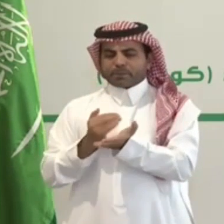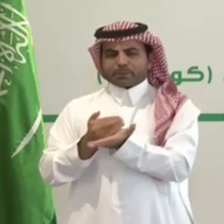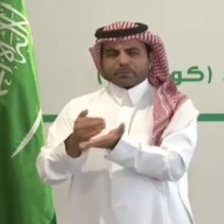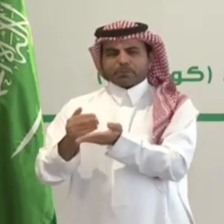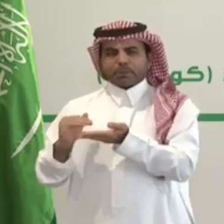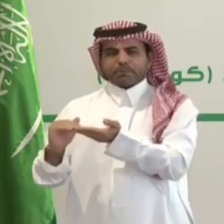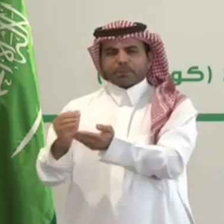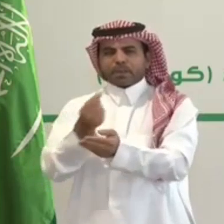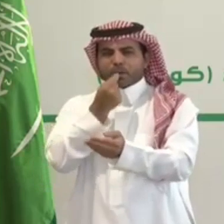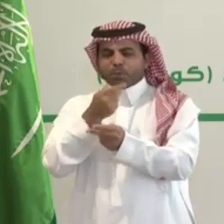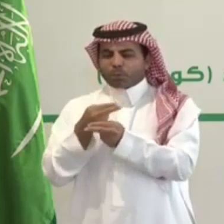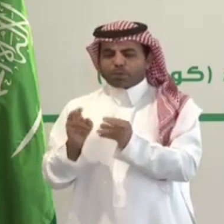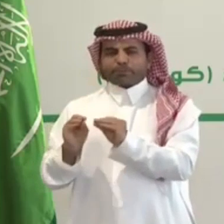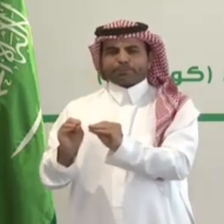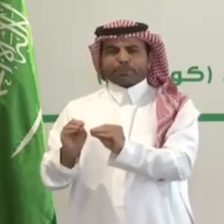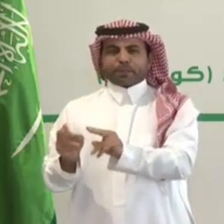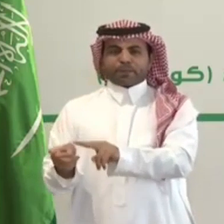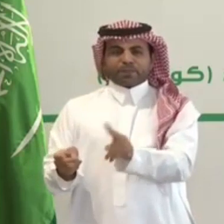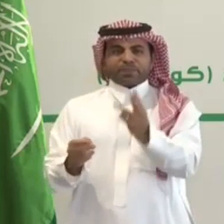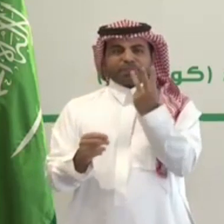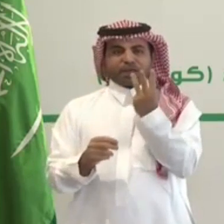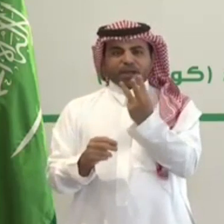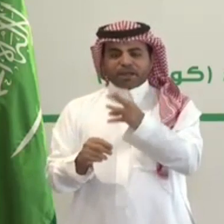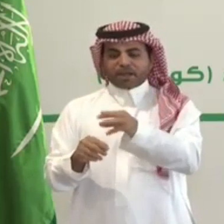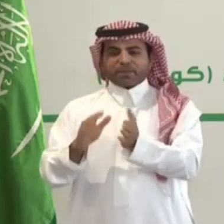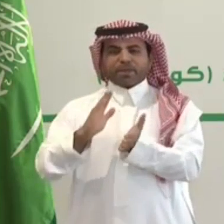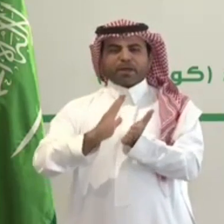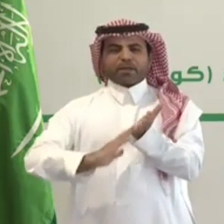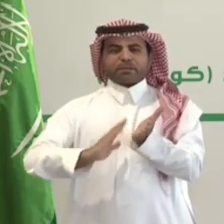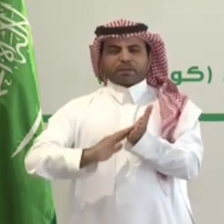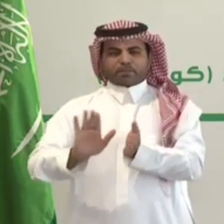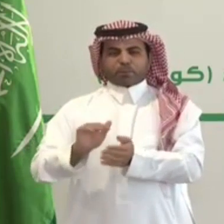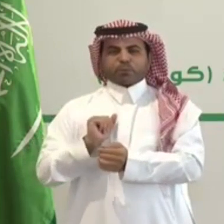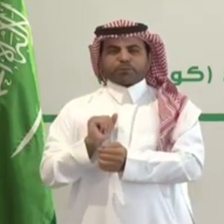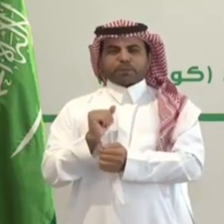وثلاث حالات من بينها هي حالات حرجة صحياً،